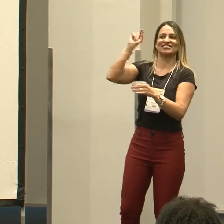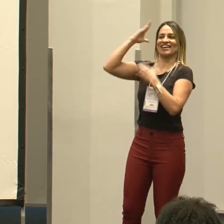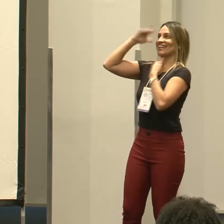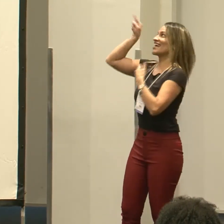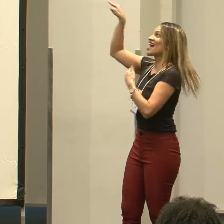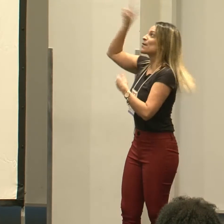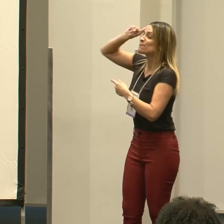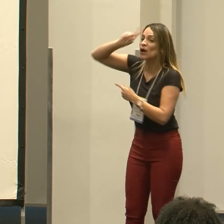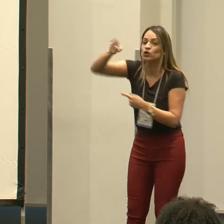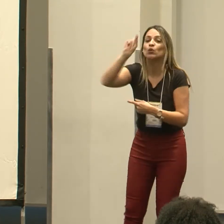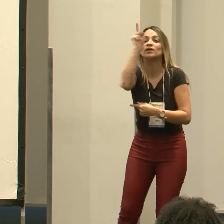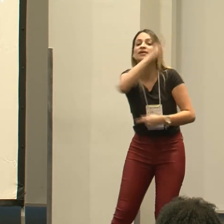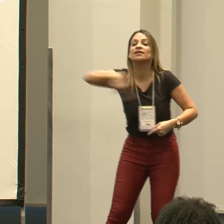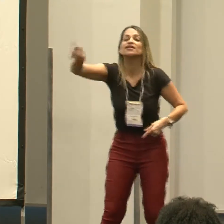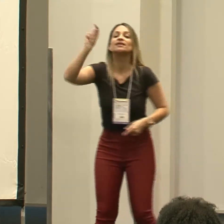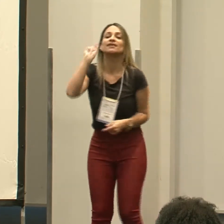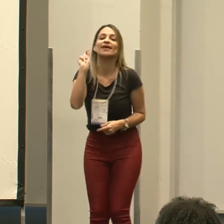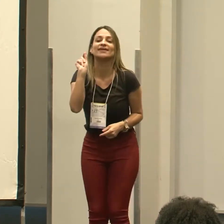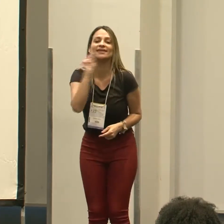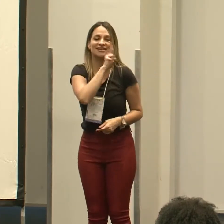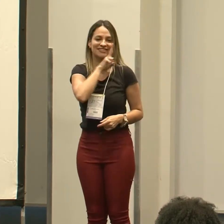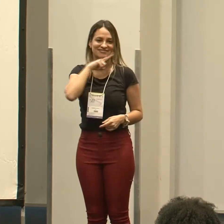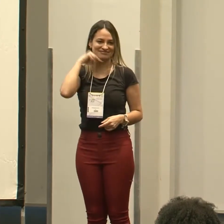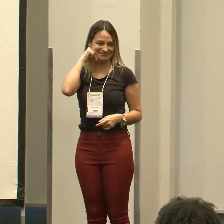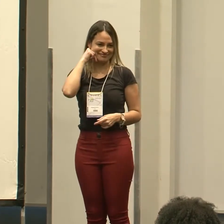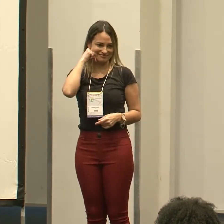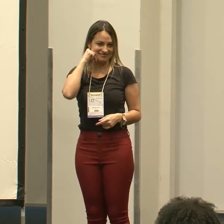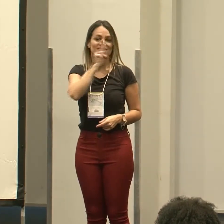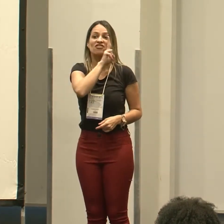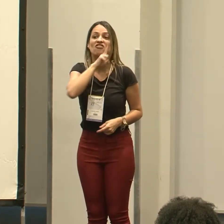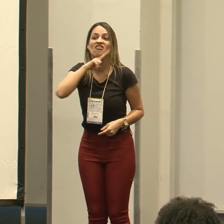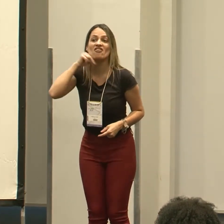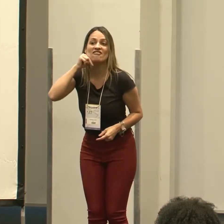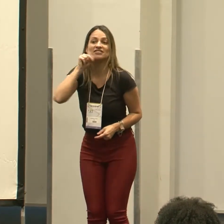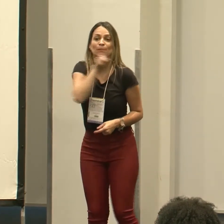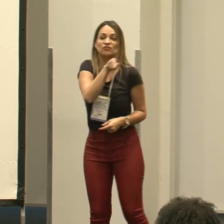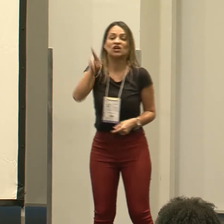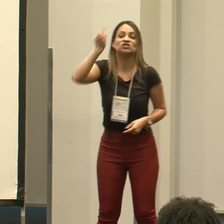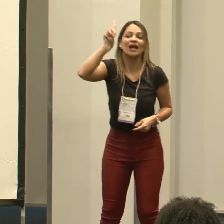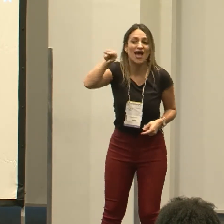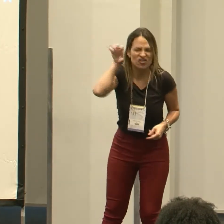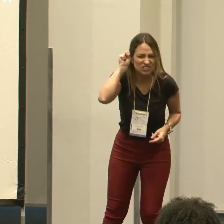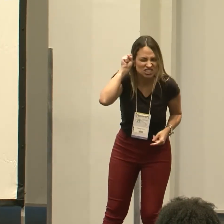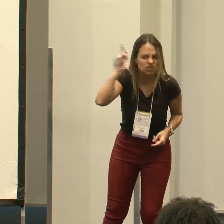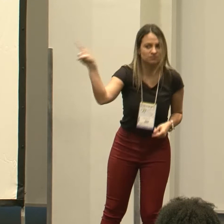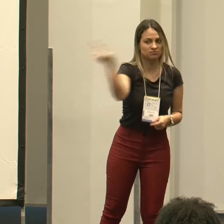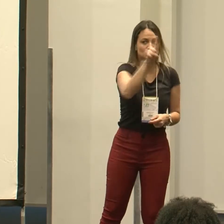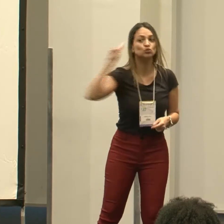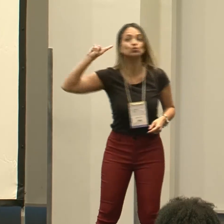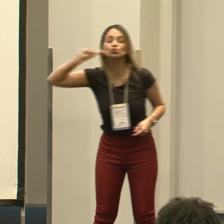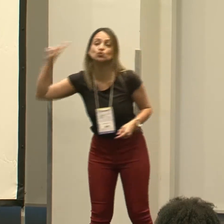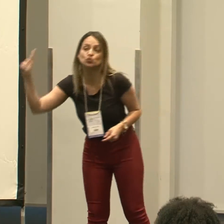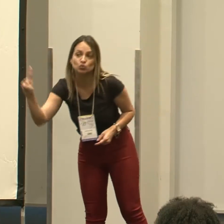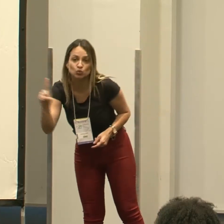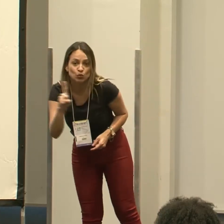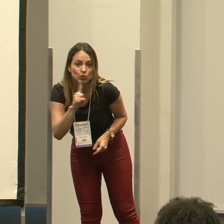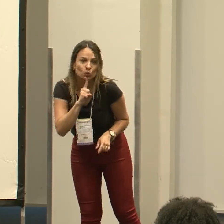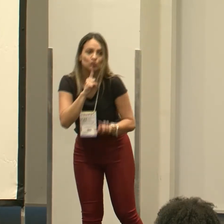conseguem refletir a esse respeito? Dom Pedro II, então, ele envia uma carta e é enviado o E para